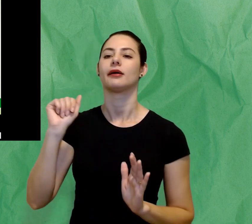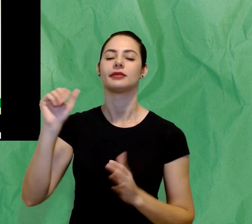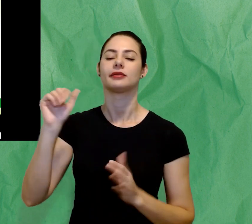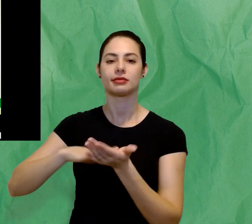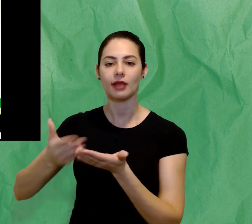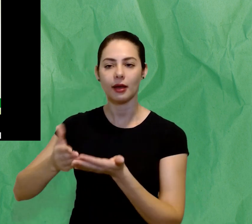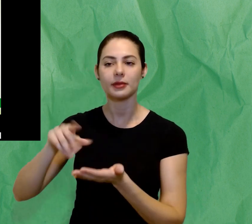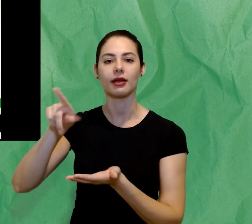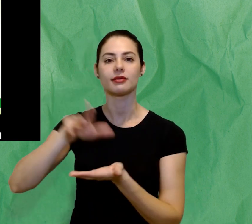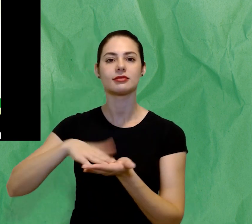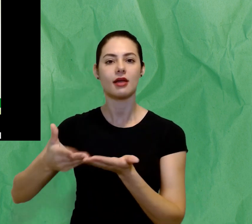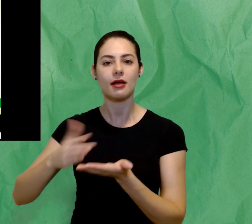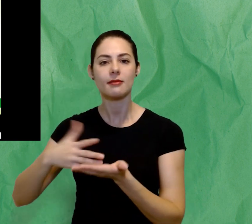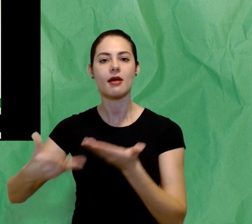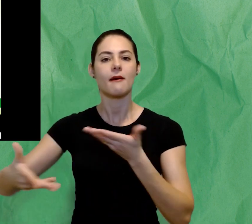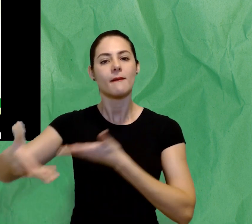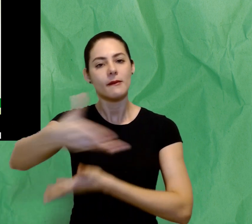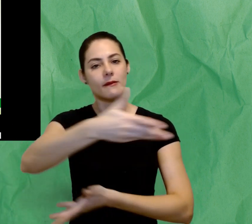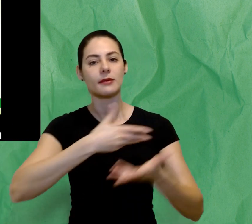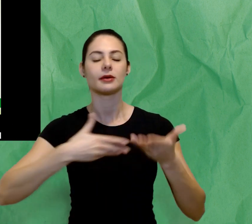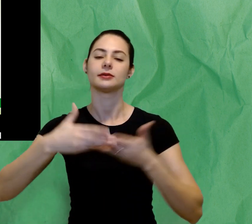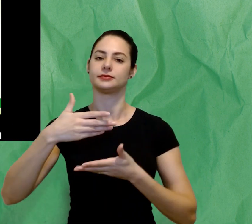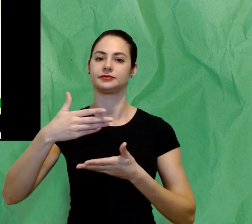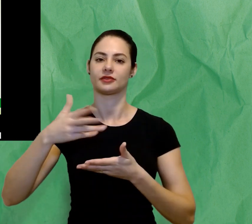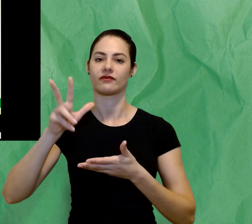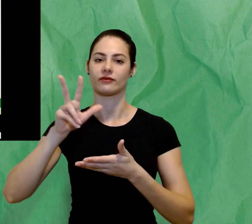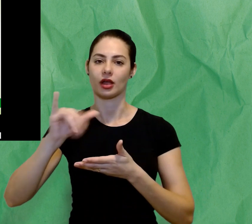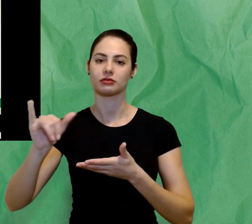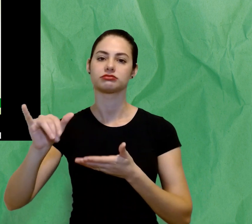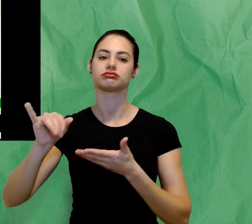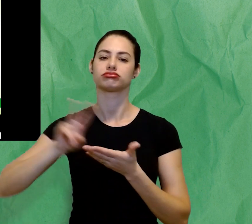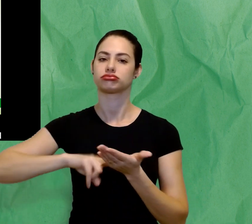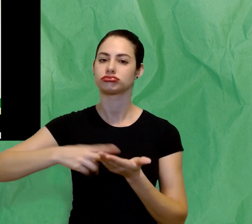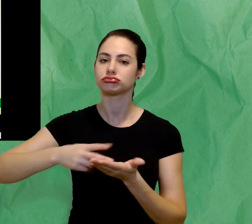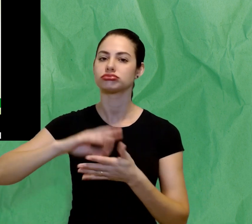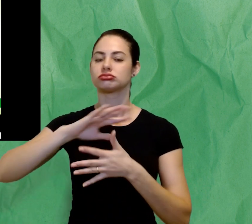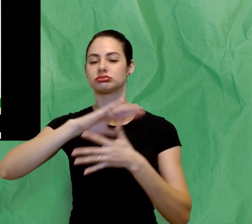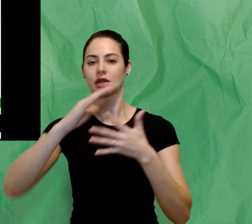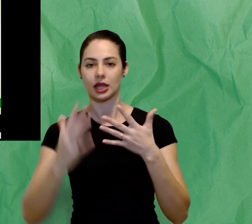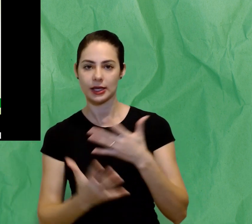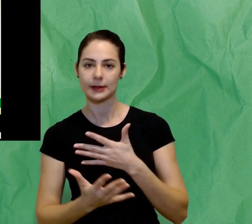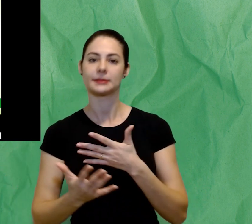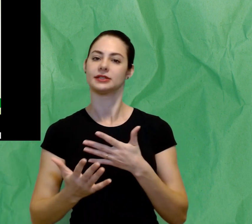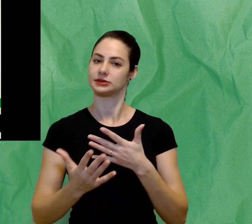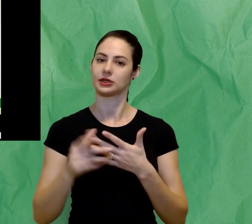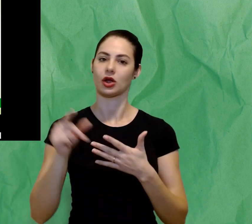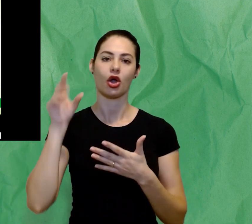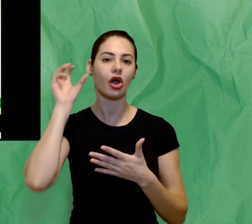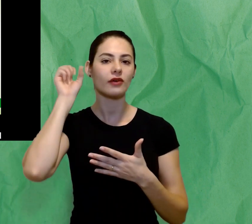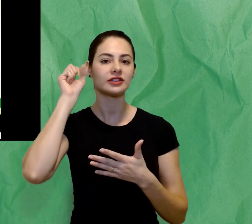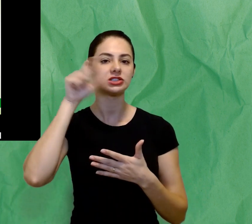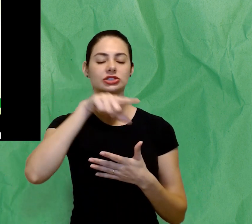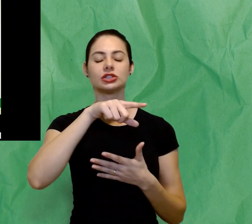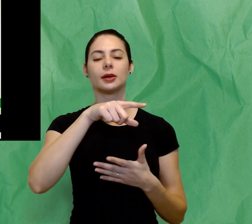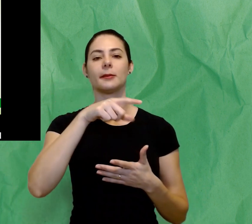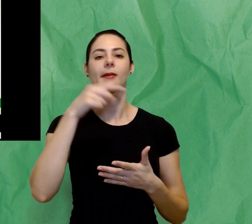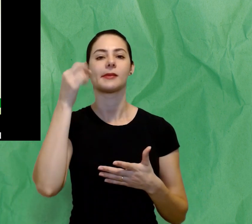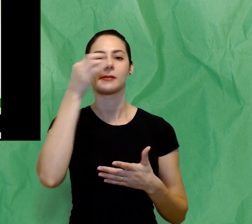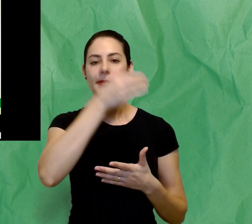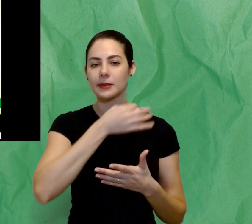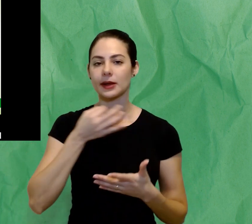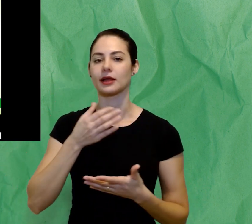que intermediará, passando as informações para o surdo em Libras, e tudo que o ouvinte fala, o